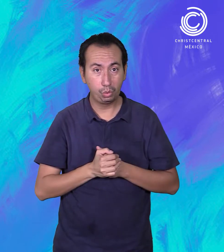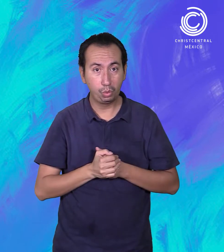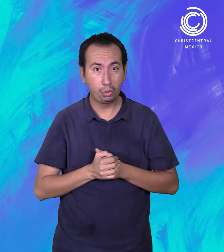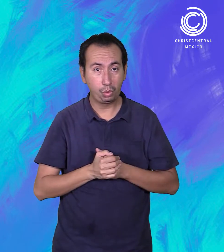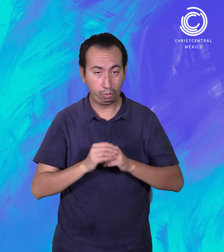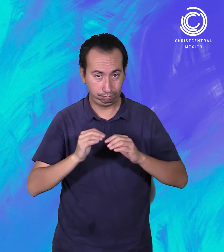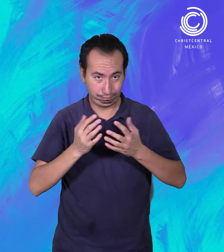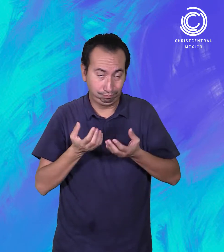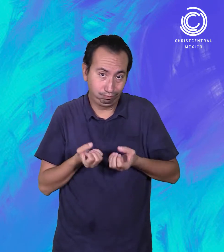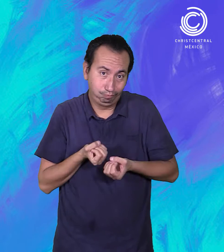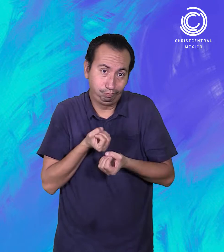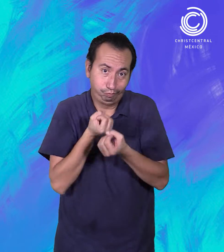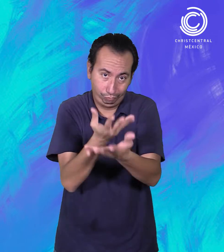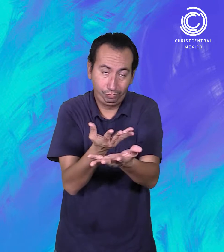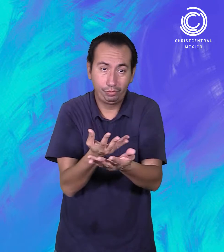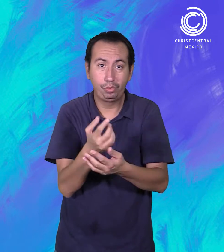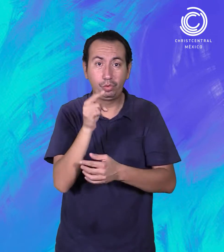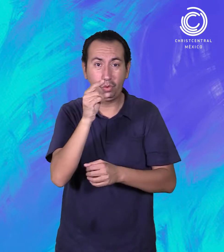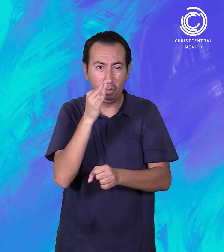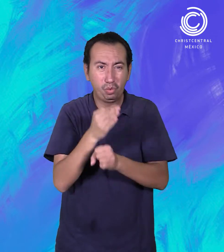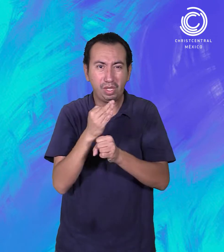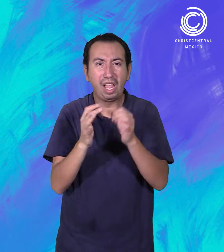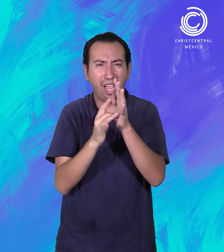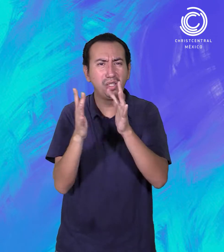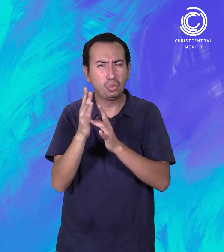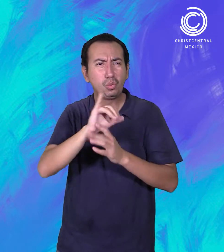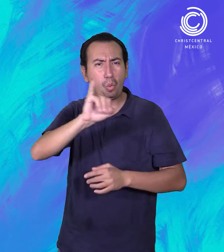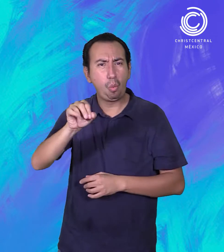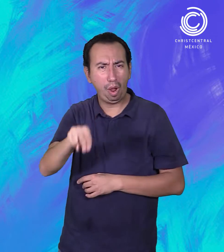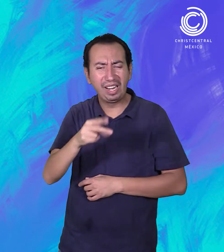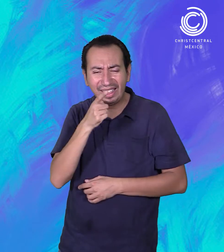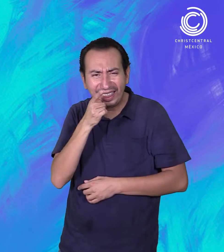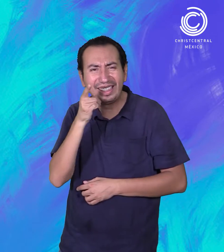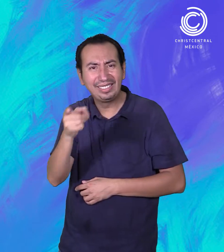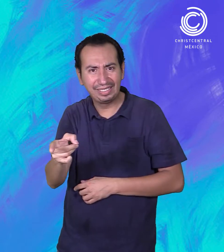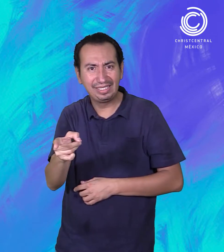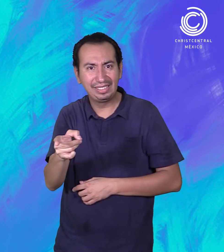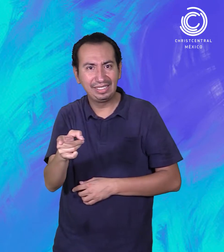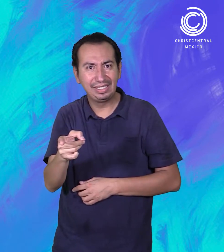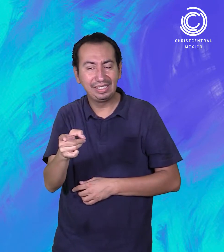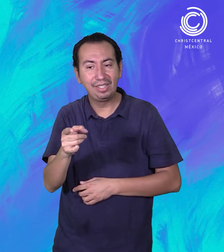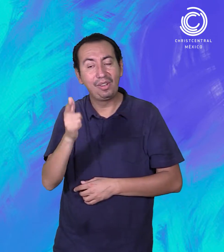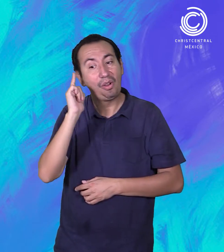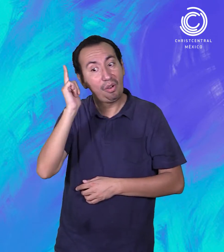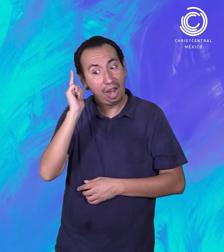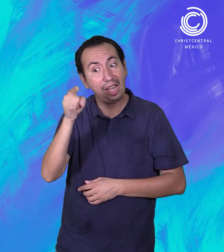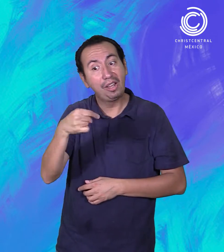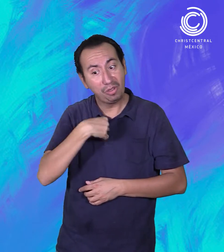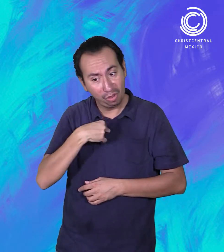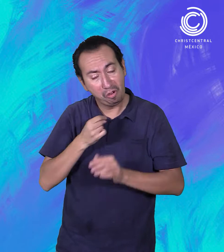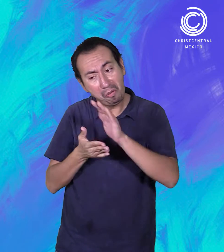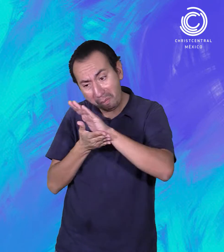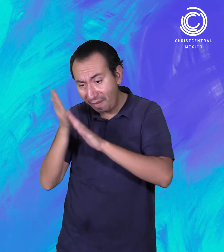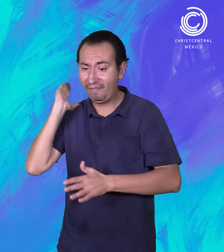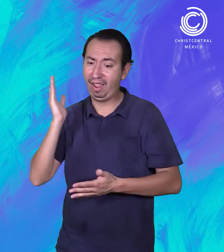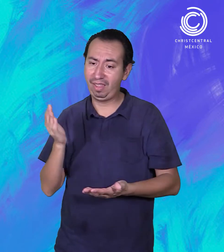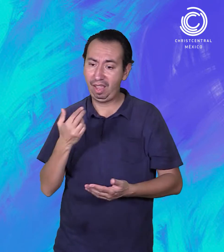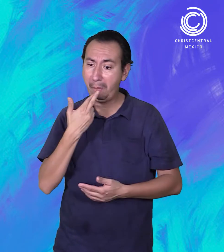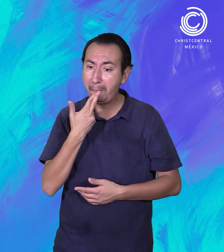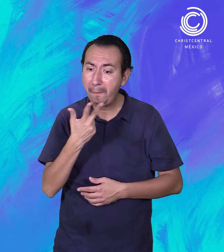ver un poquito más de esto que Jesús está diciéndole a ellos. Les conviene que yo me